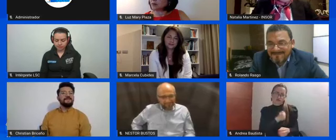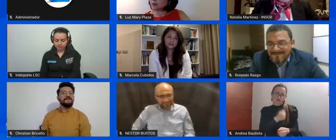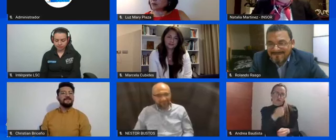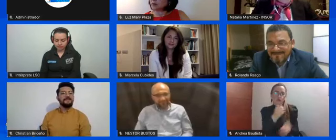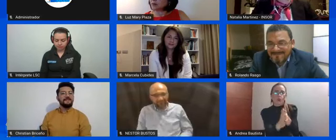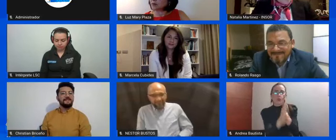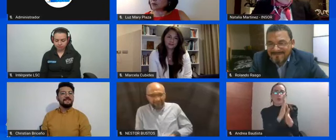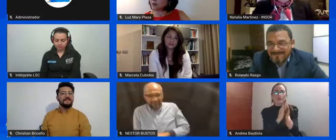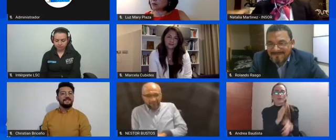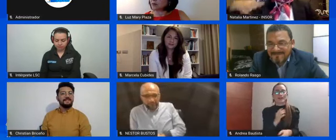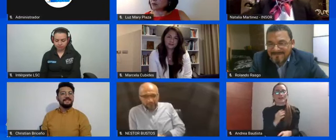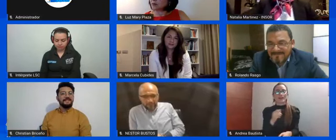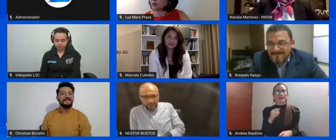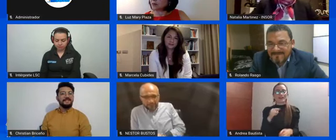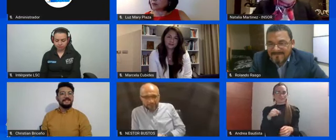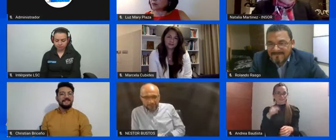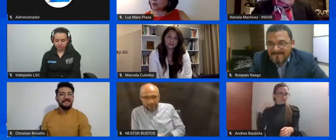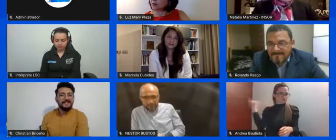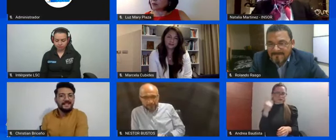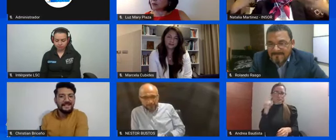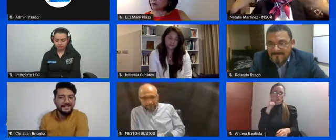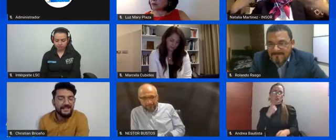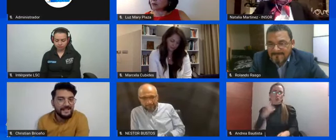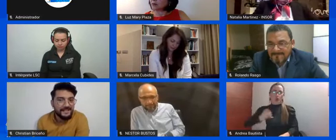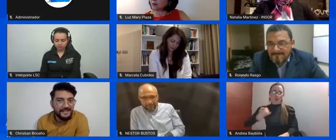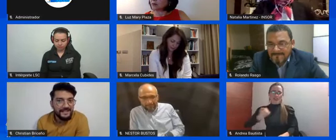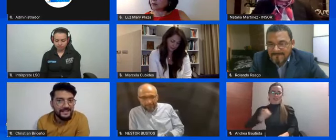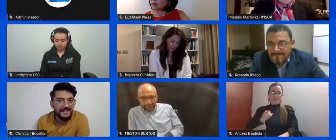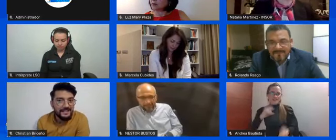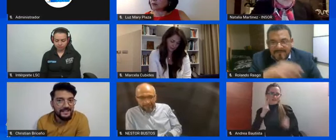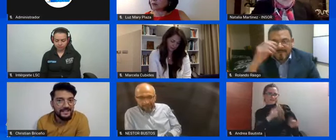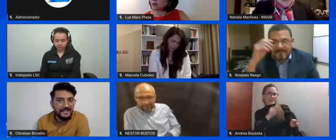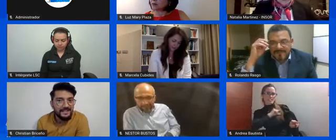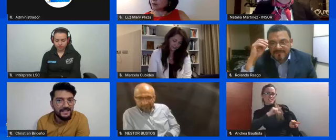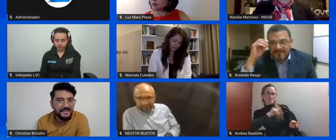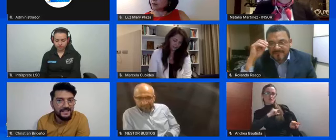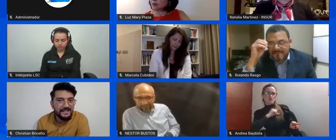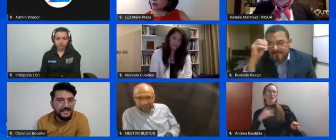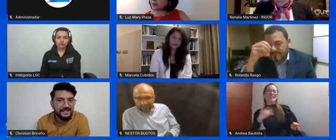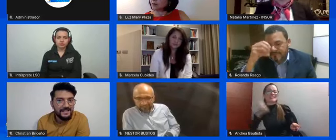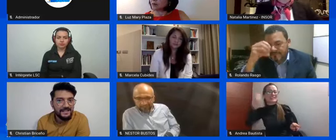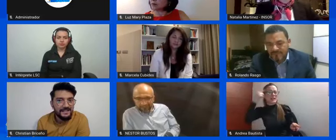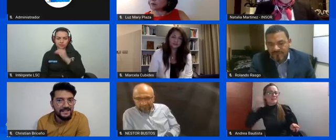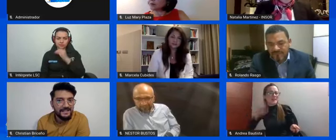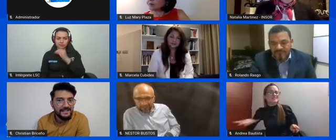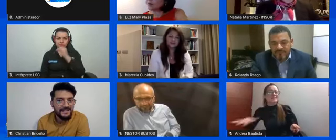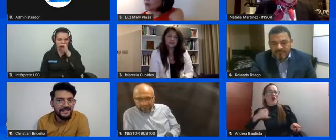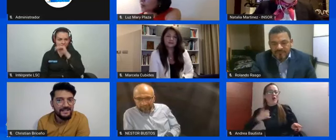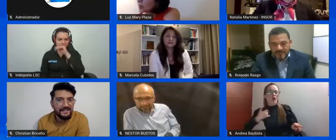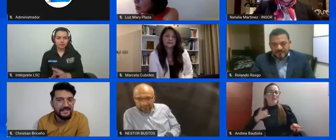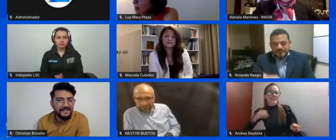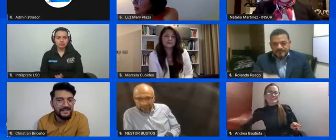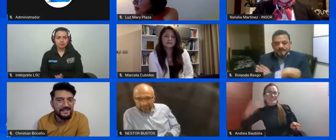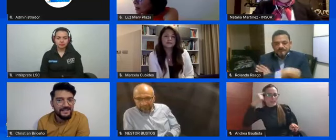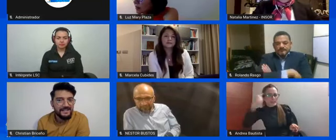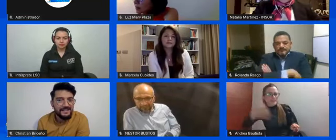al instituto, una entidad con tantos años, ¿cómo ven al instituto los jóvenes ahora?